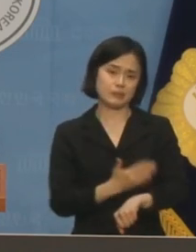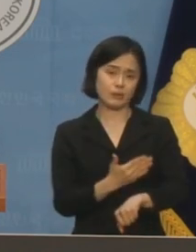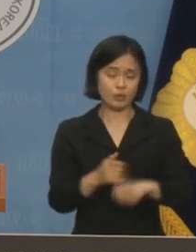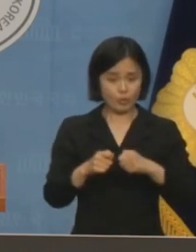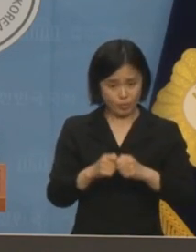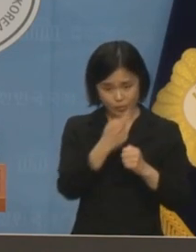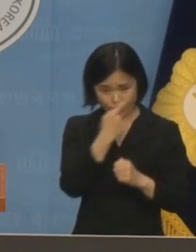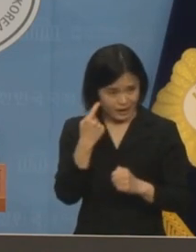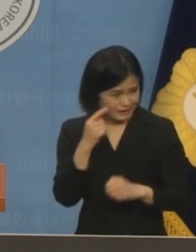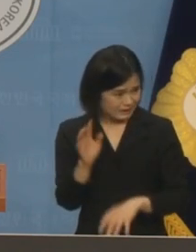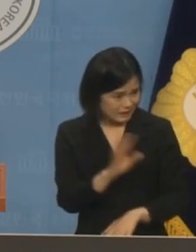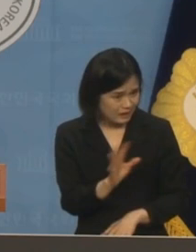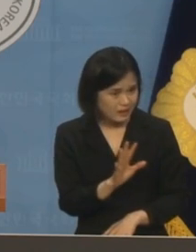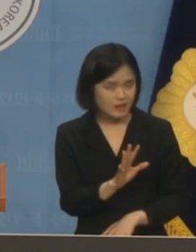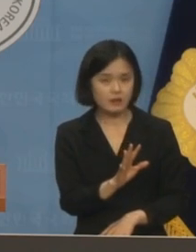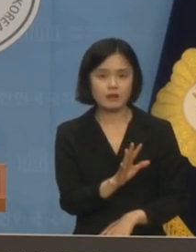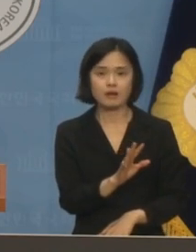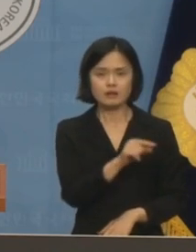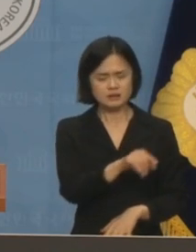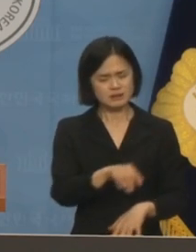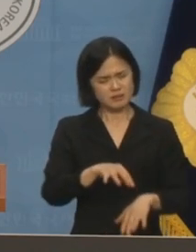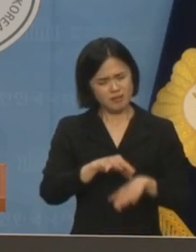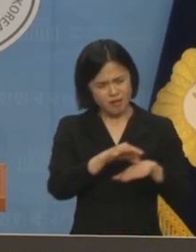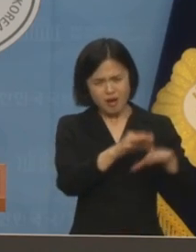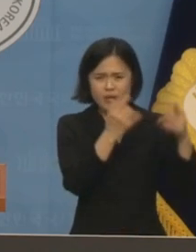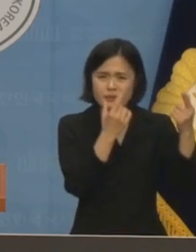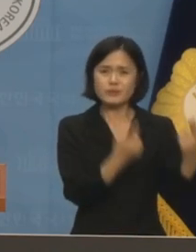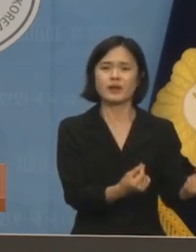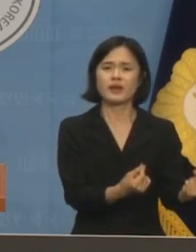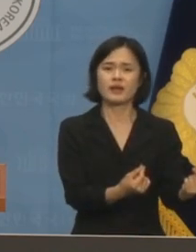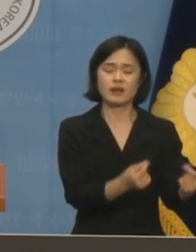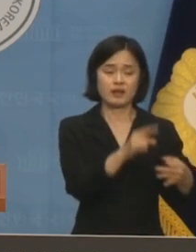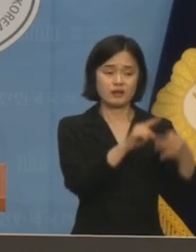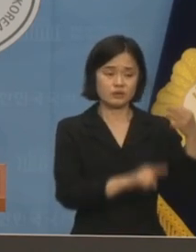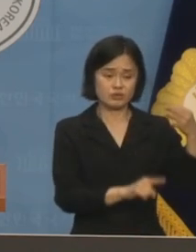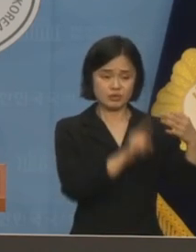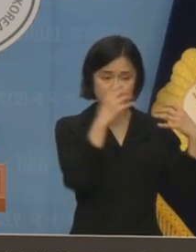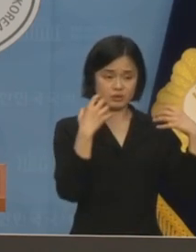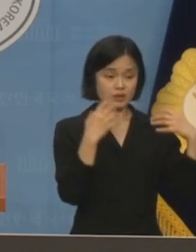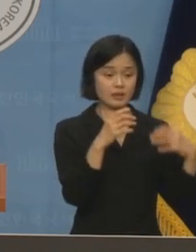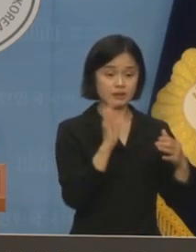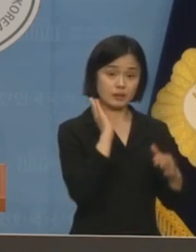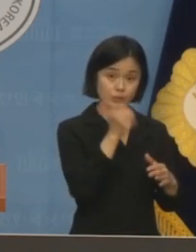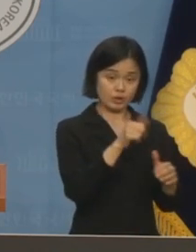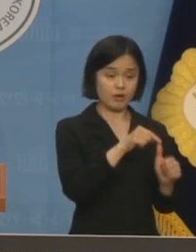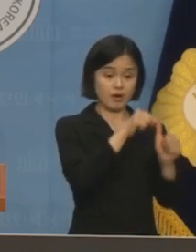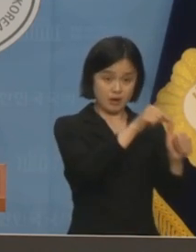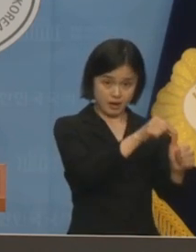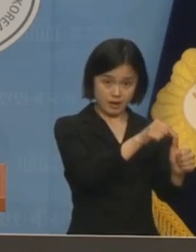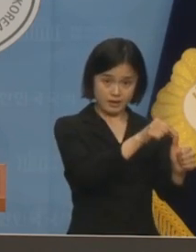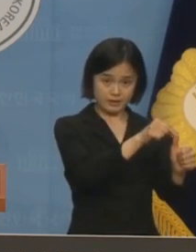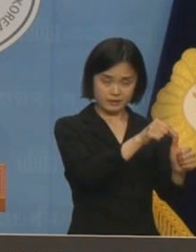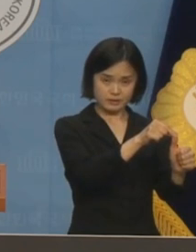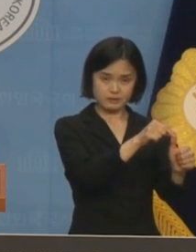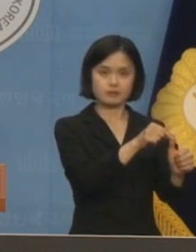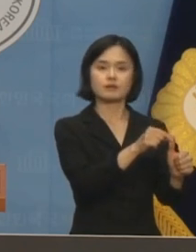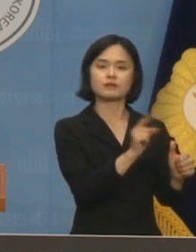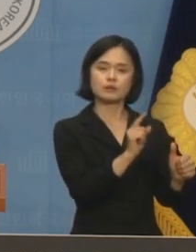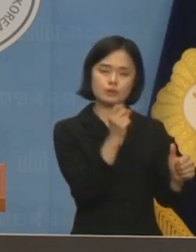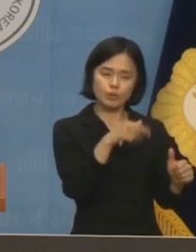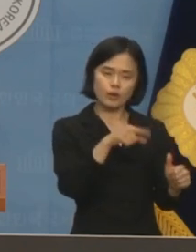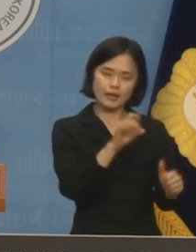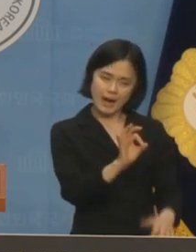추진하지 않았을 텐데 윤 대통령이 임명한 신원식 국방부 장관과 강정의 보훈부 장관이 이